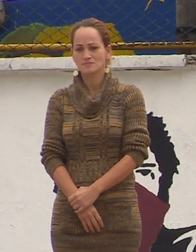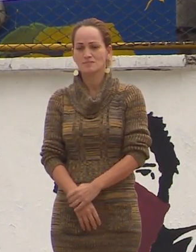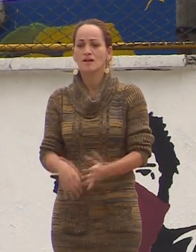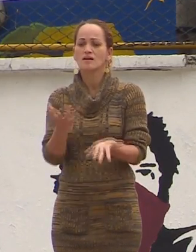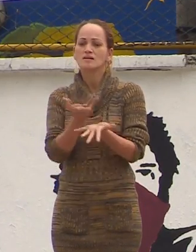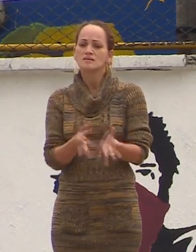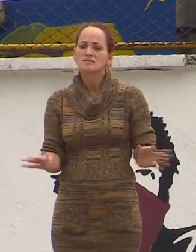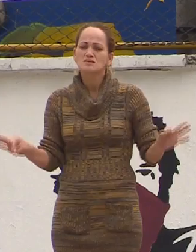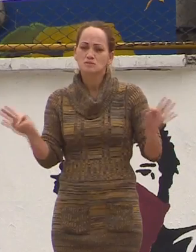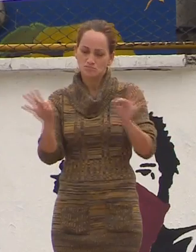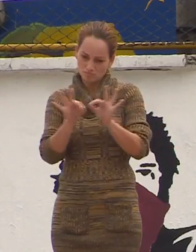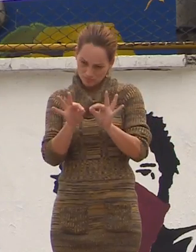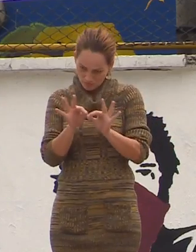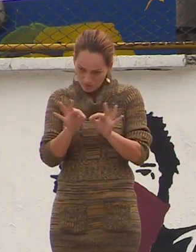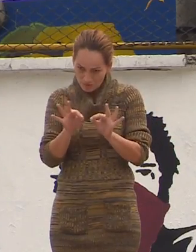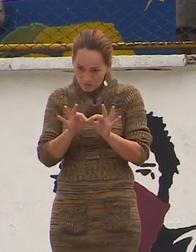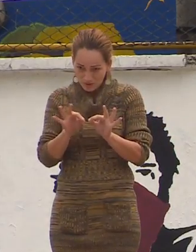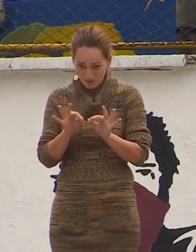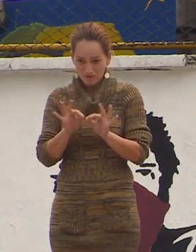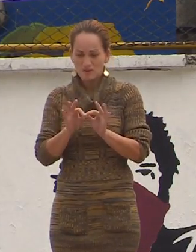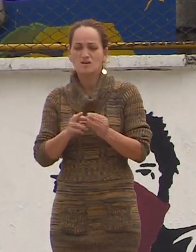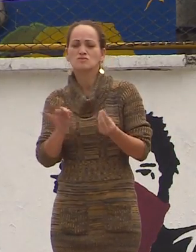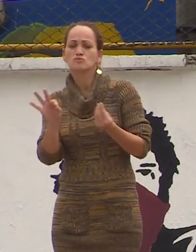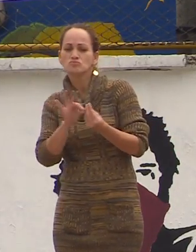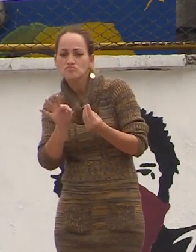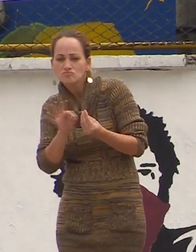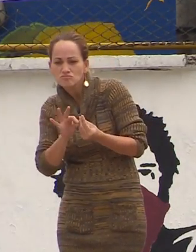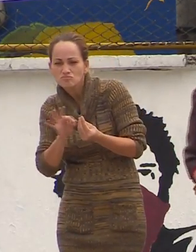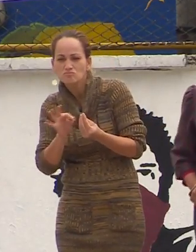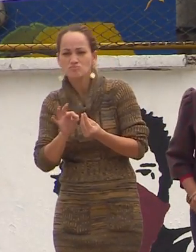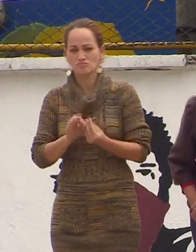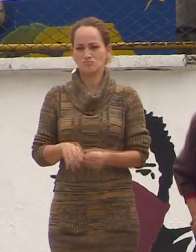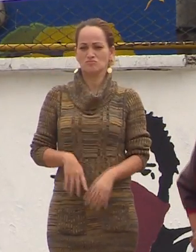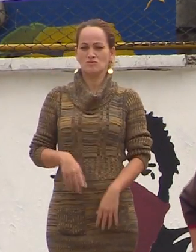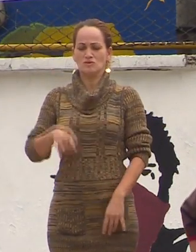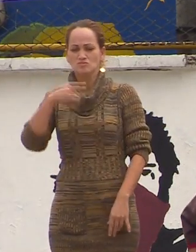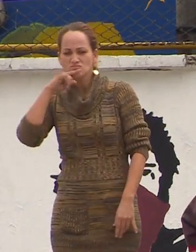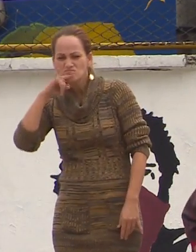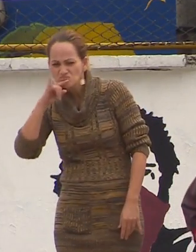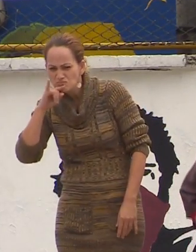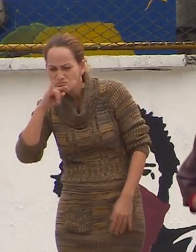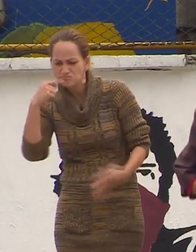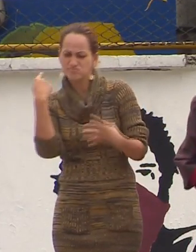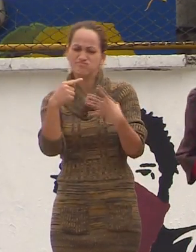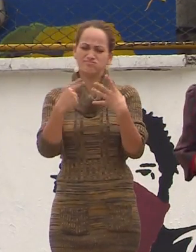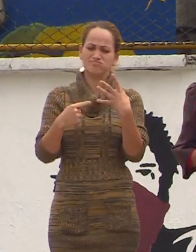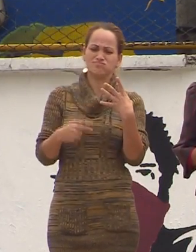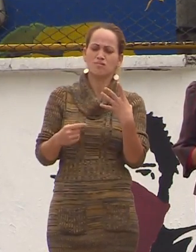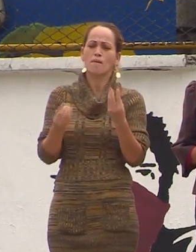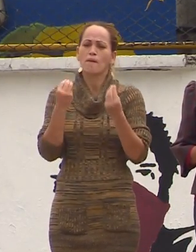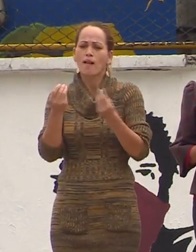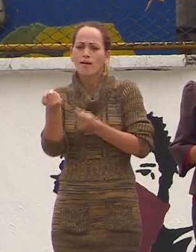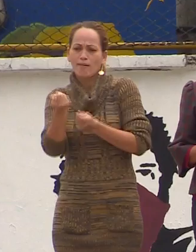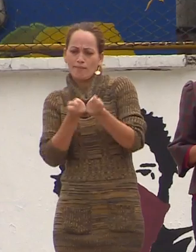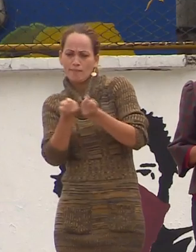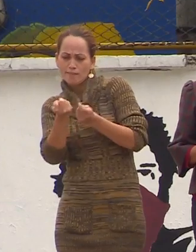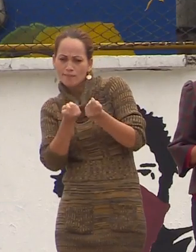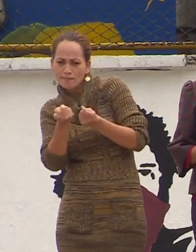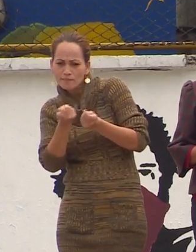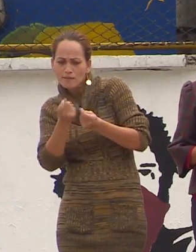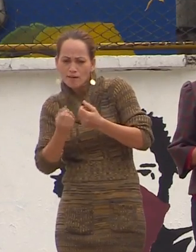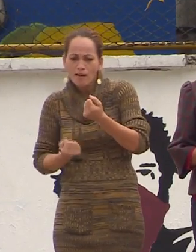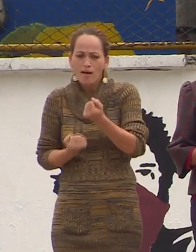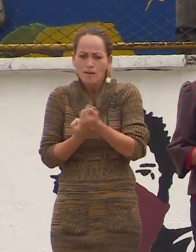sustancias psicoactivas, de alcohol y de otros tipos para autorregularlos con el apoyo